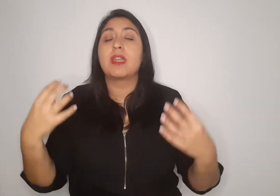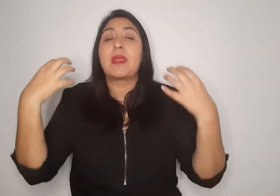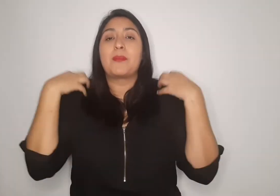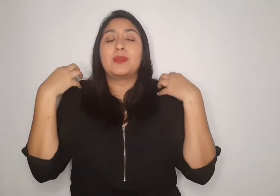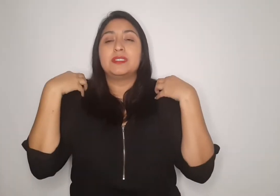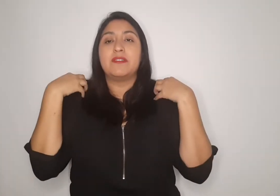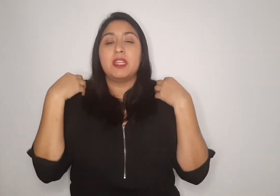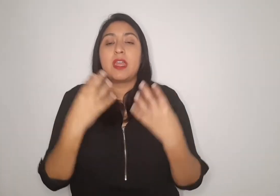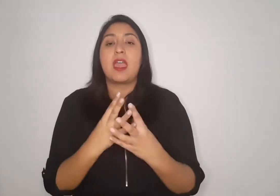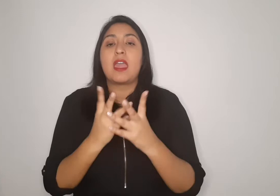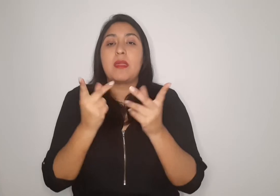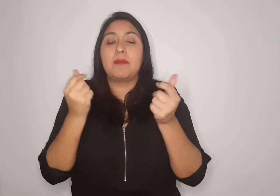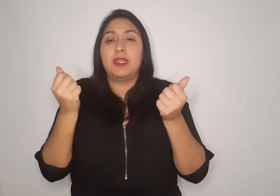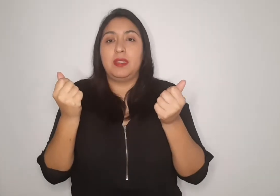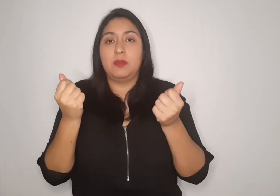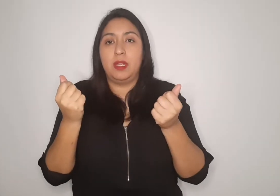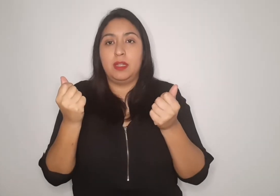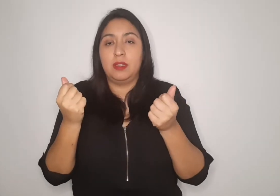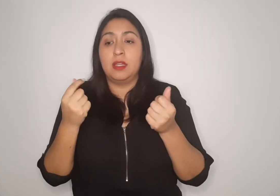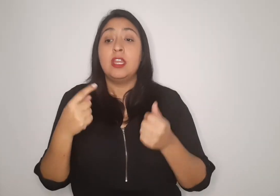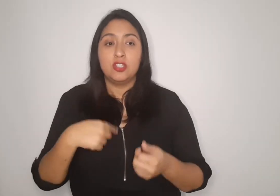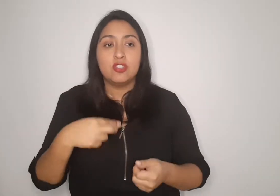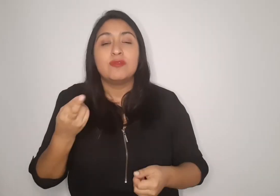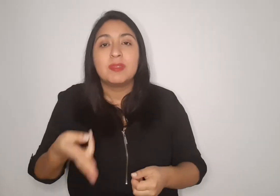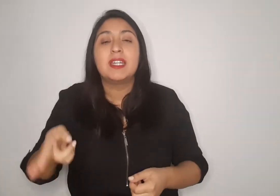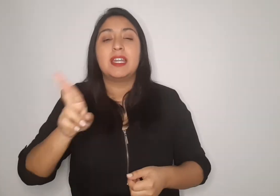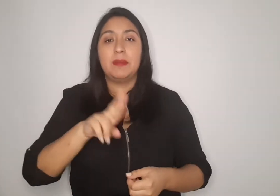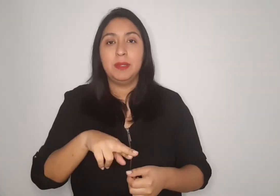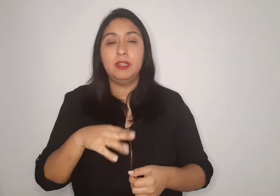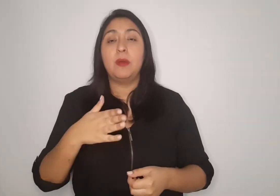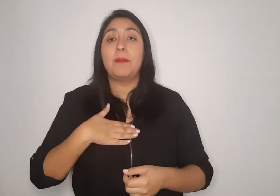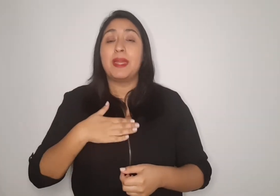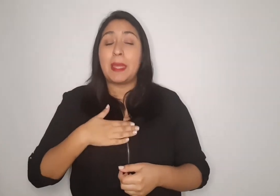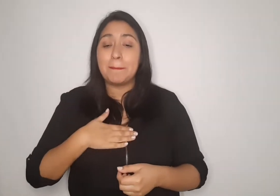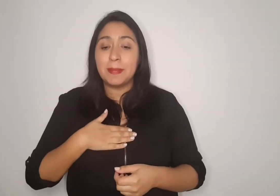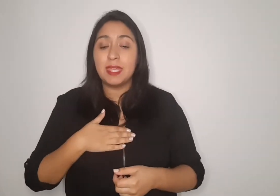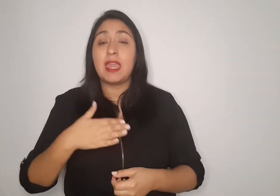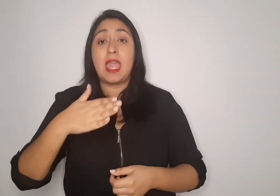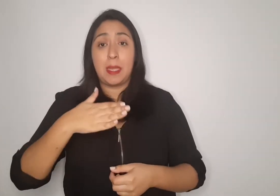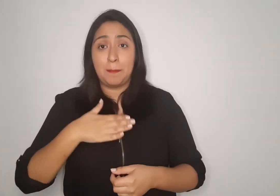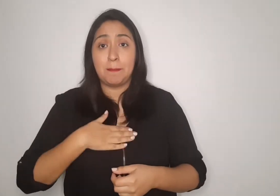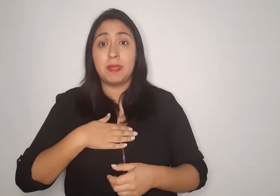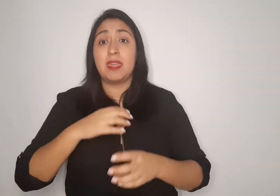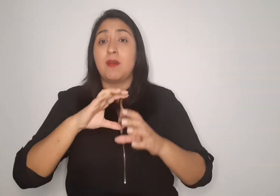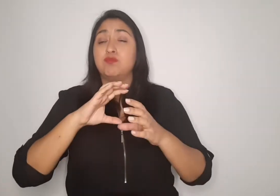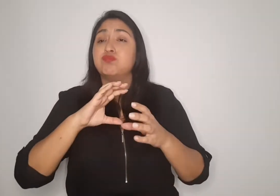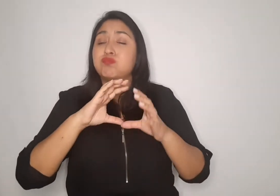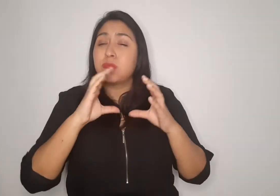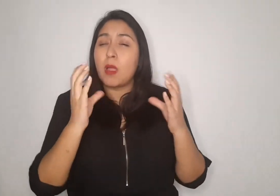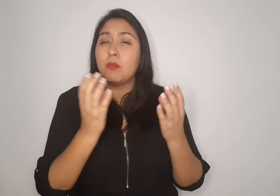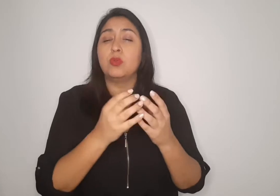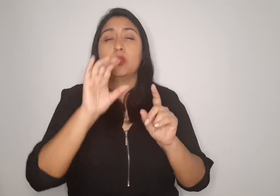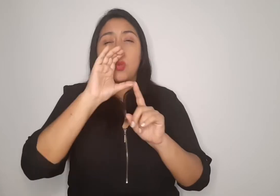cosa. Para mí y para nuestro mundo, que María Irene ya lo hemos comentado bastantes